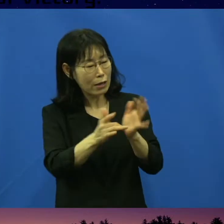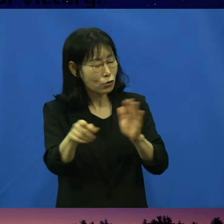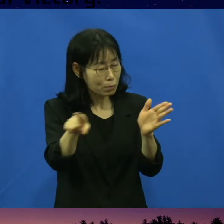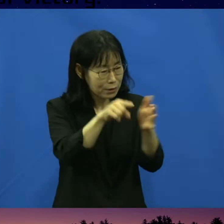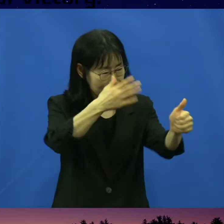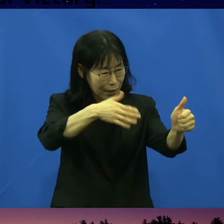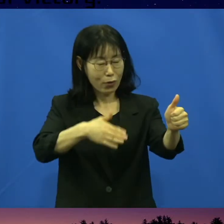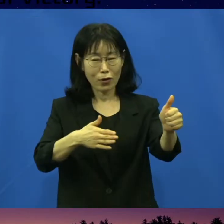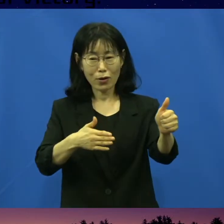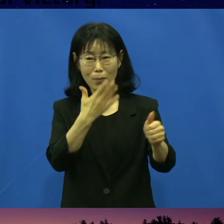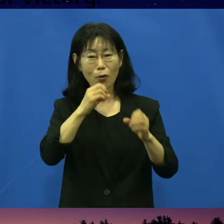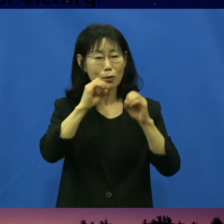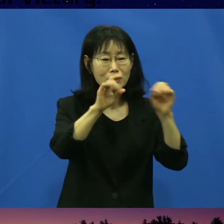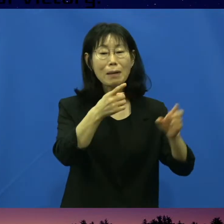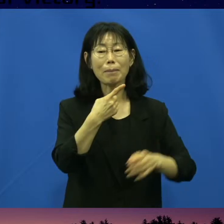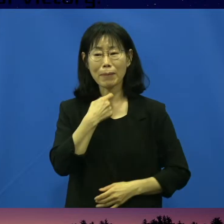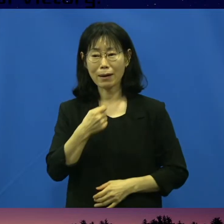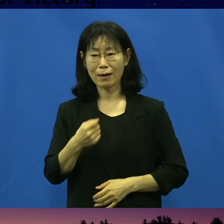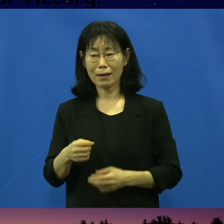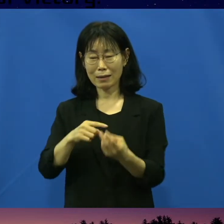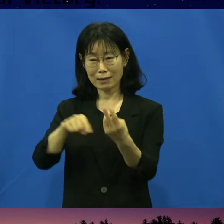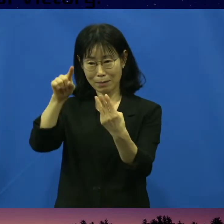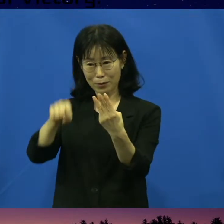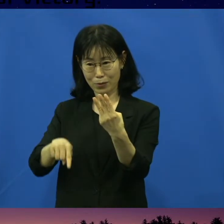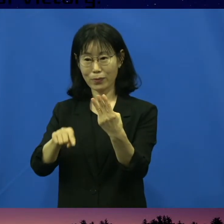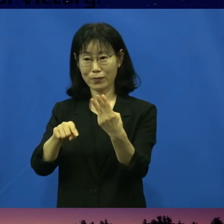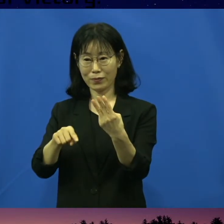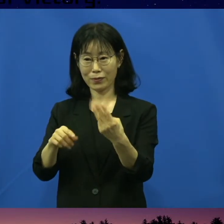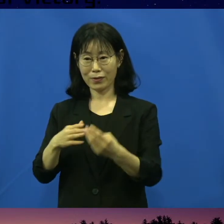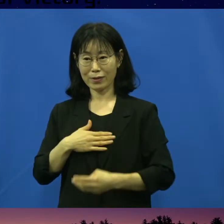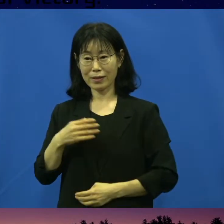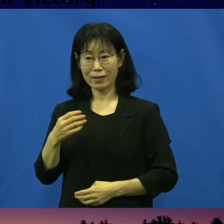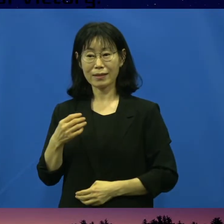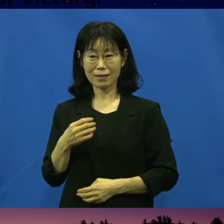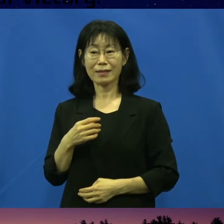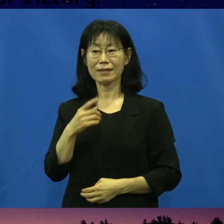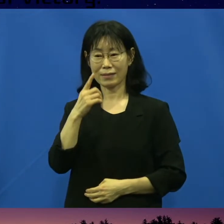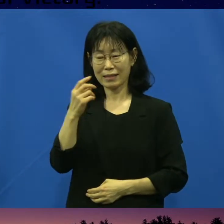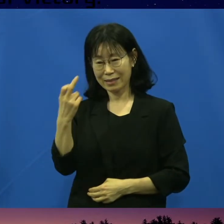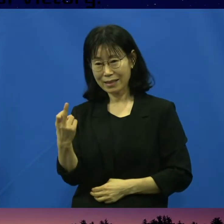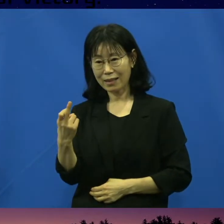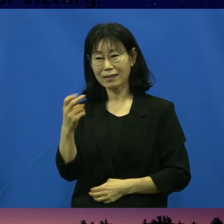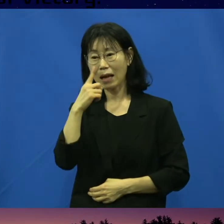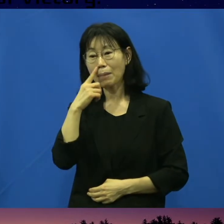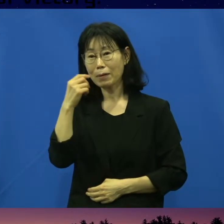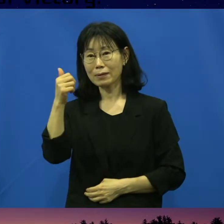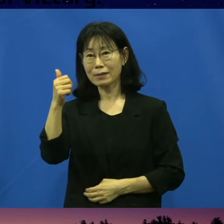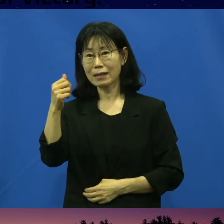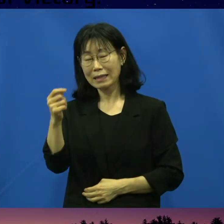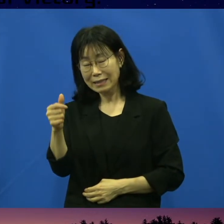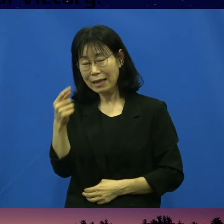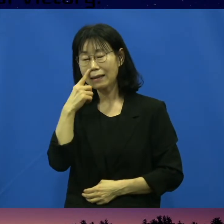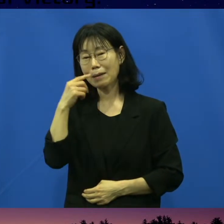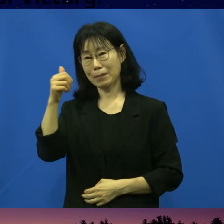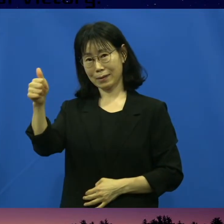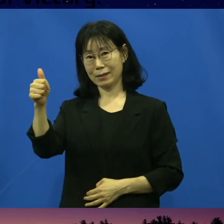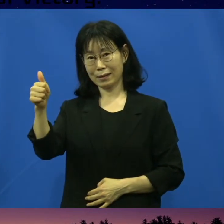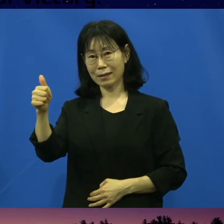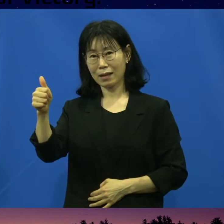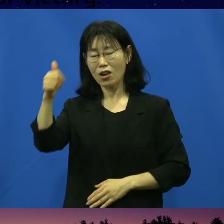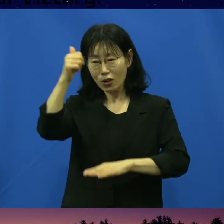몇 번 계속 하면서 나중에 결국은 우리 아버지가 무너지더라. 그리고 교회로 가기로 하고, 우리 개종하고 복음으로